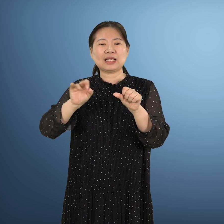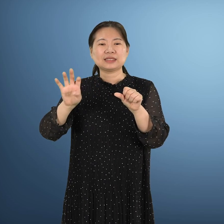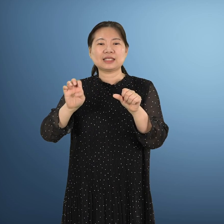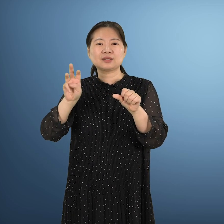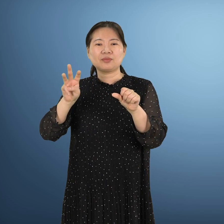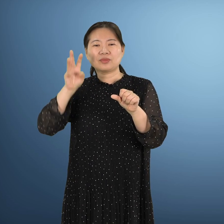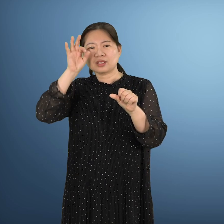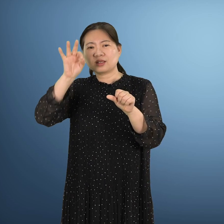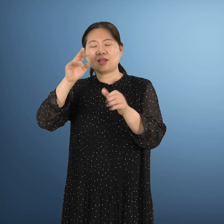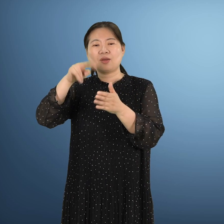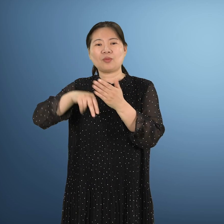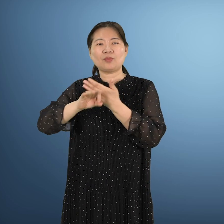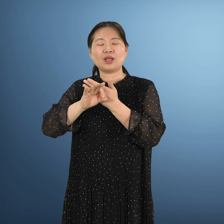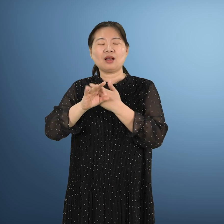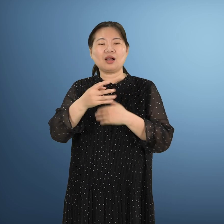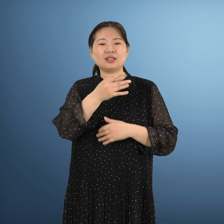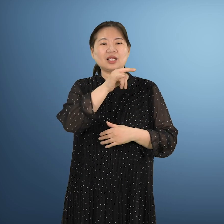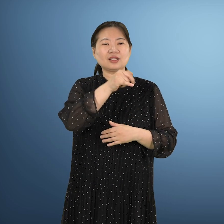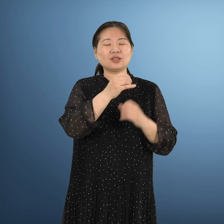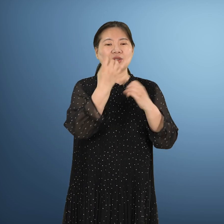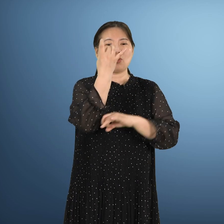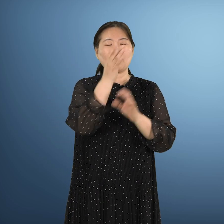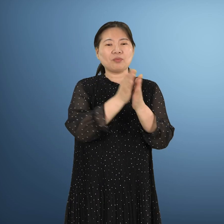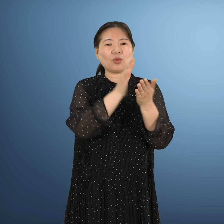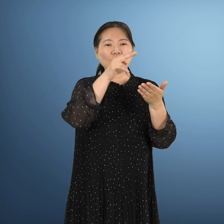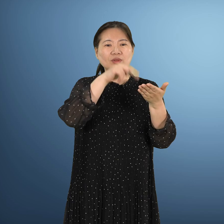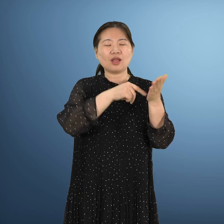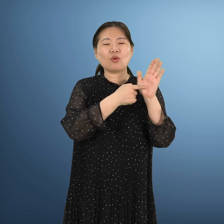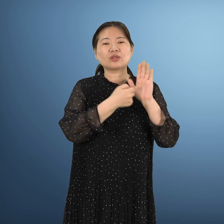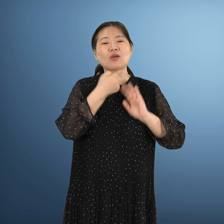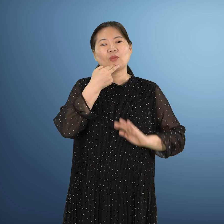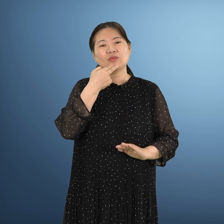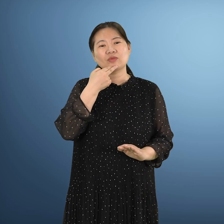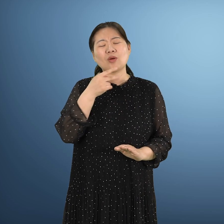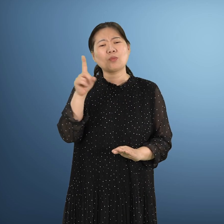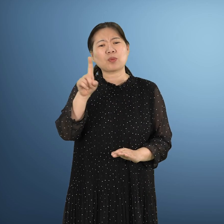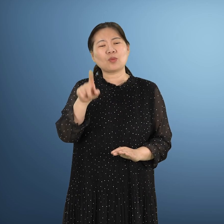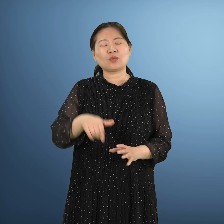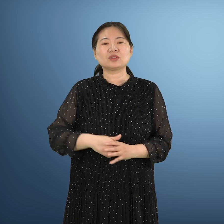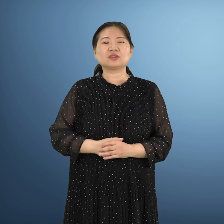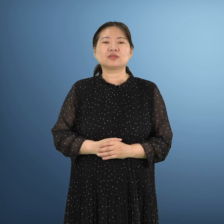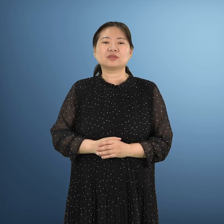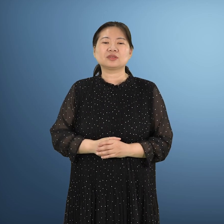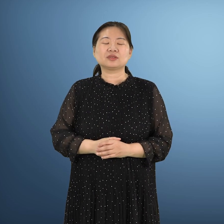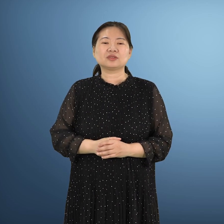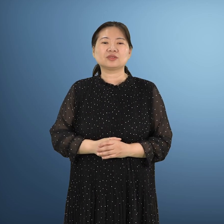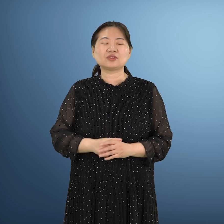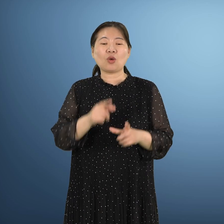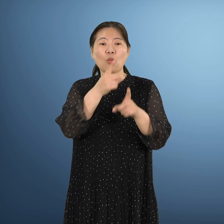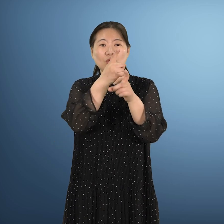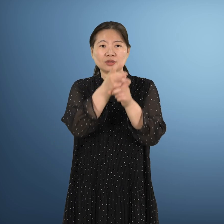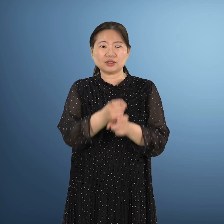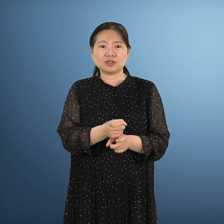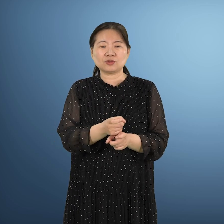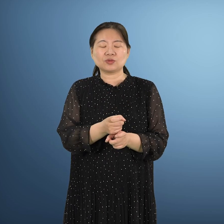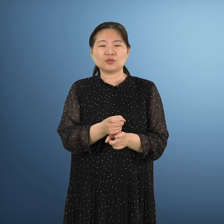43절에서는 레위기 원본에는 없는 내용이 하나 있죠. 뭡니까?